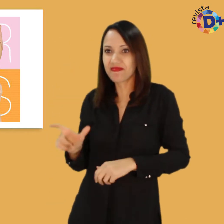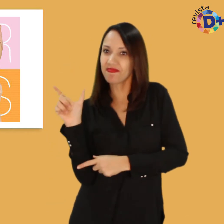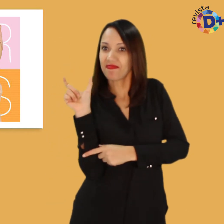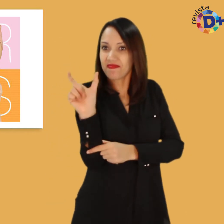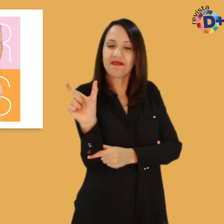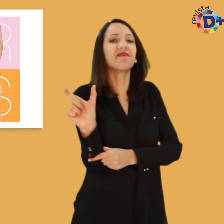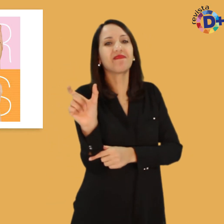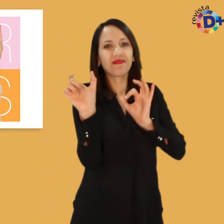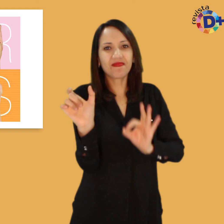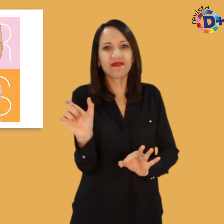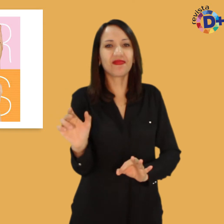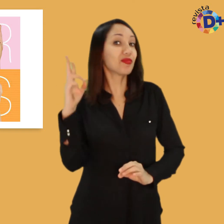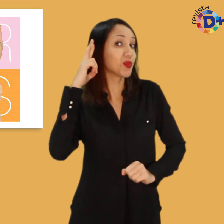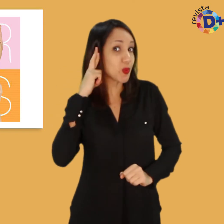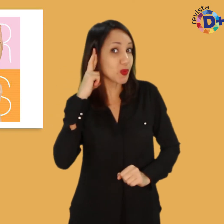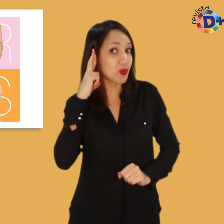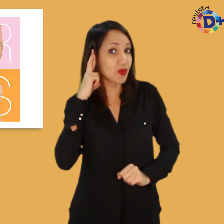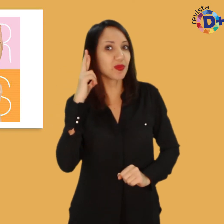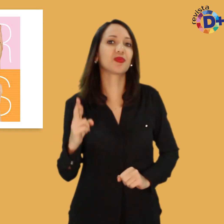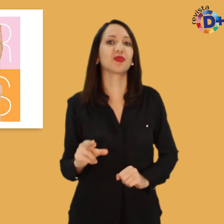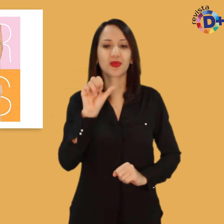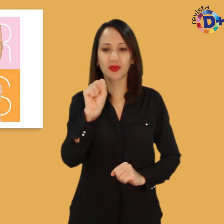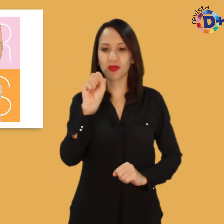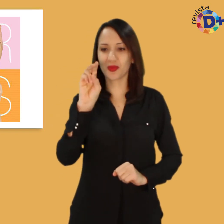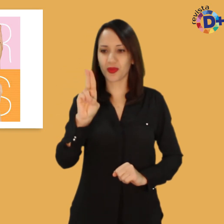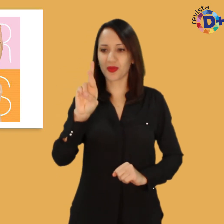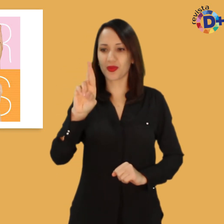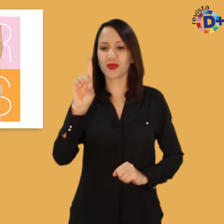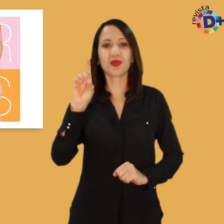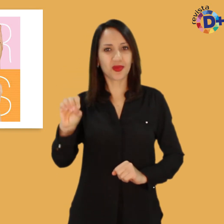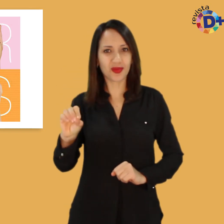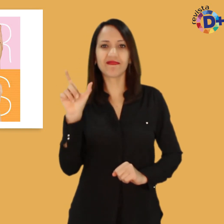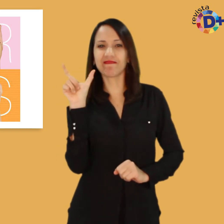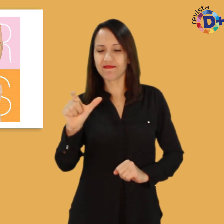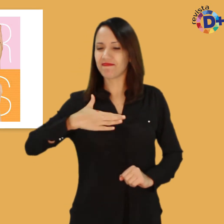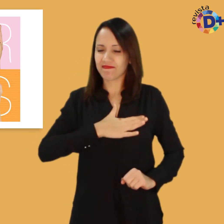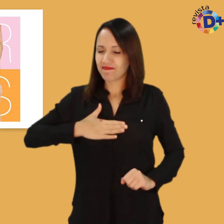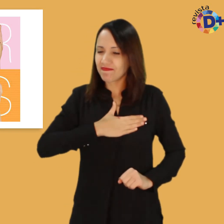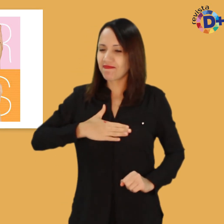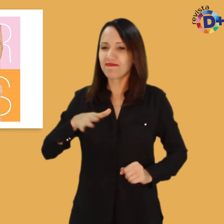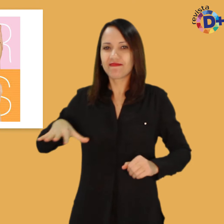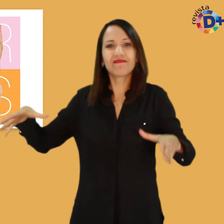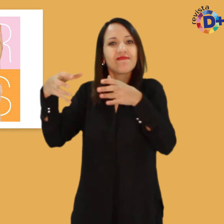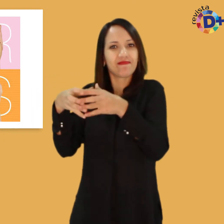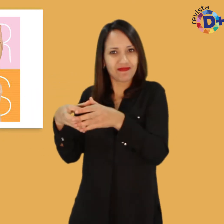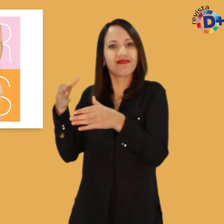surdo, até porque é essa a expressão utilizada e preferida por esse indivíduo para referir-se a si